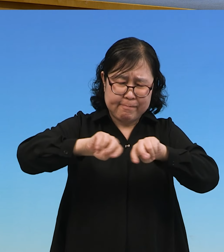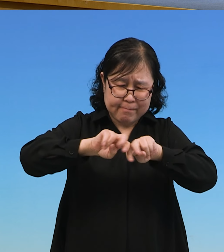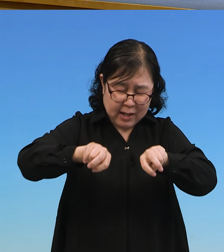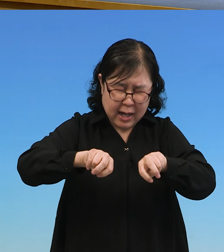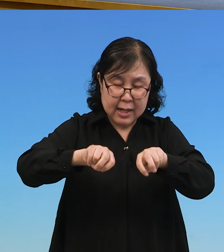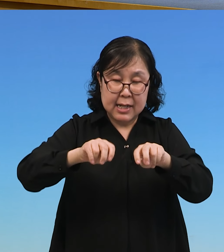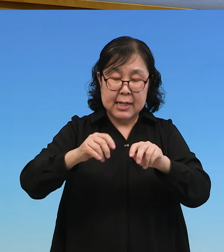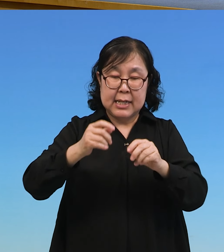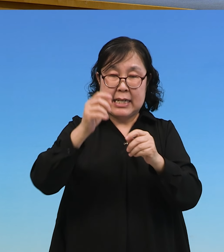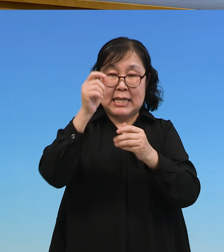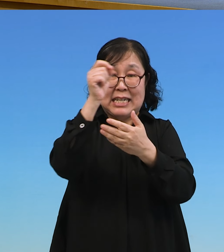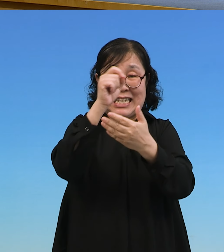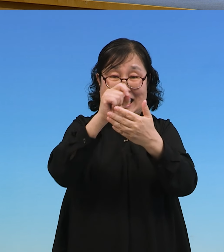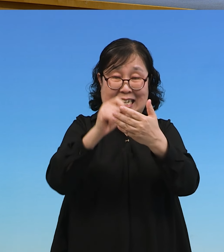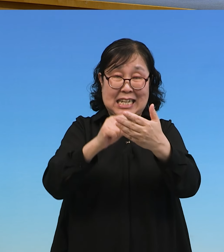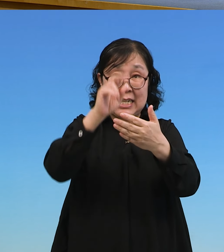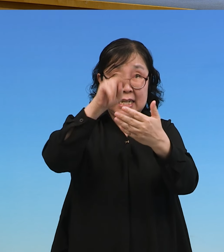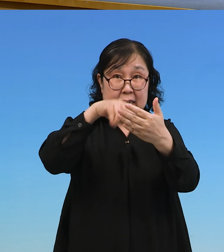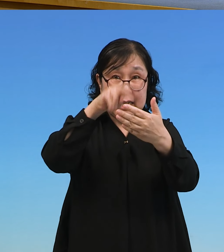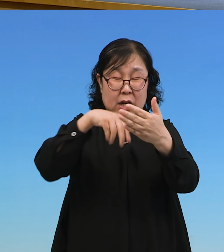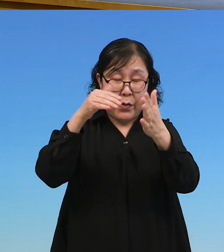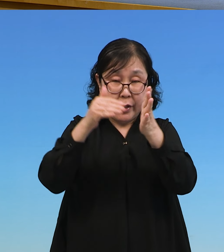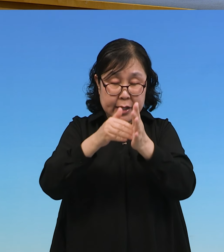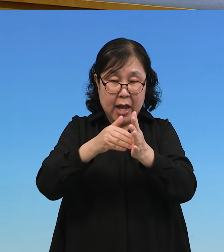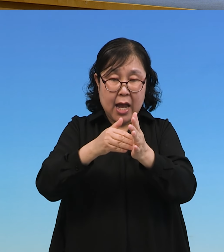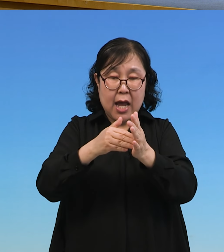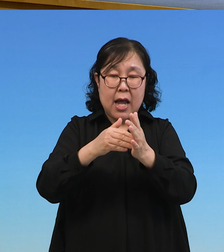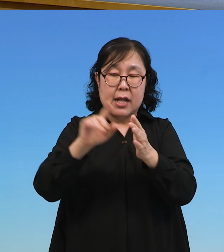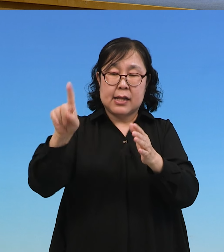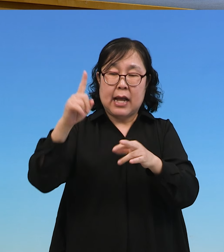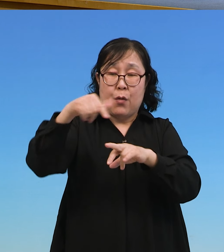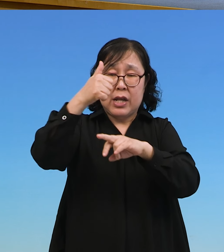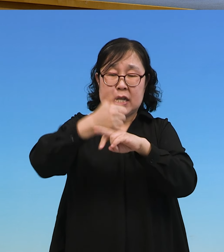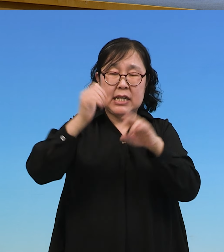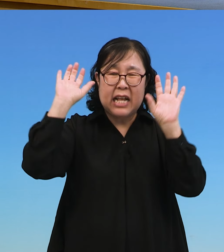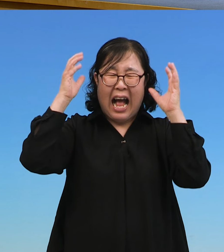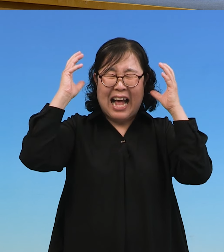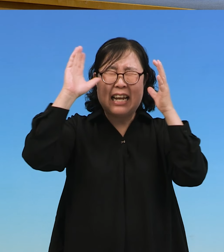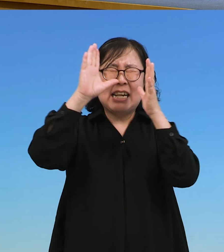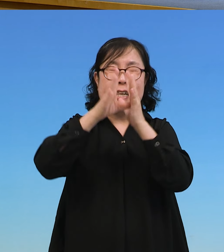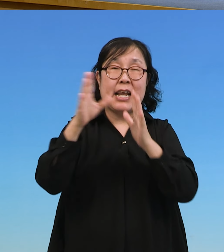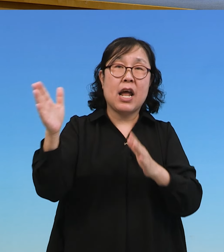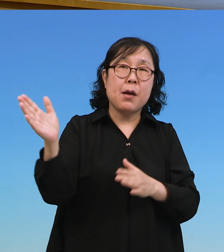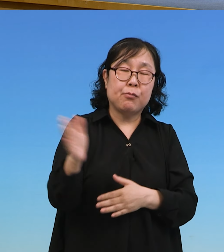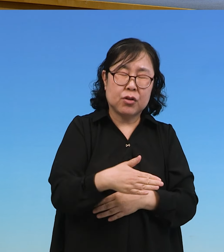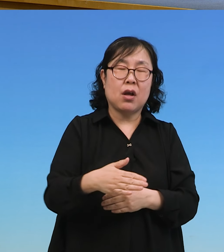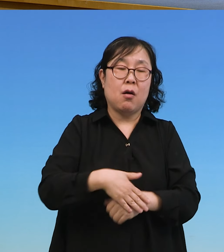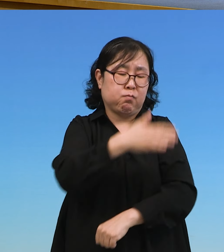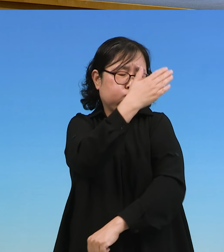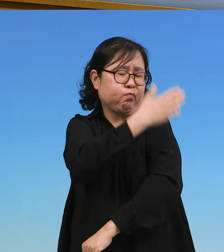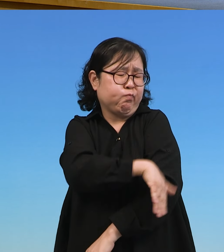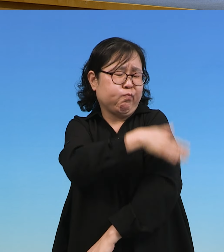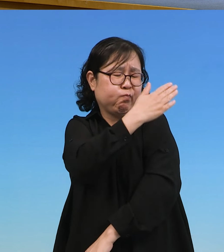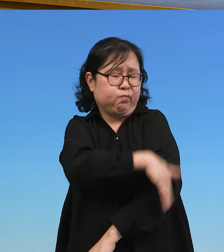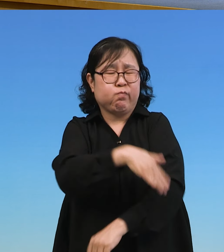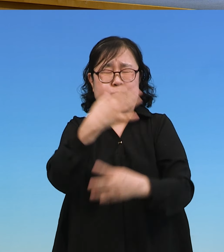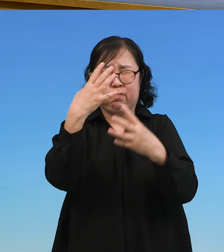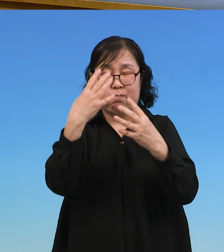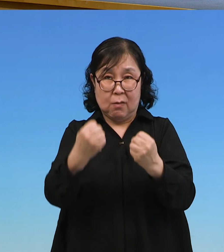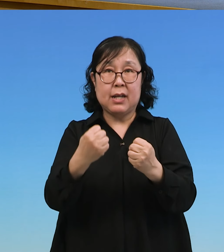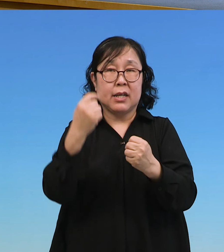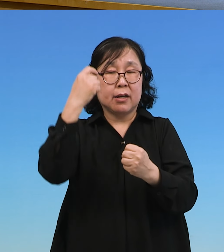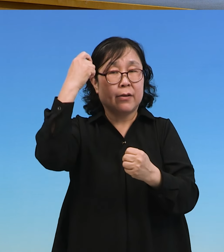어릴 때부터 이 거절감을 많이 경험하고 자란 인물이라는 겁니다. 다윗이 쓴 시를 한번 몇